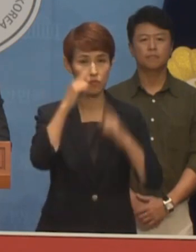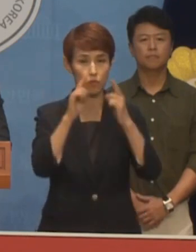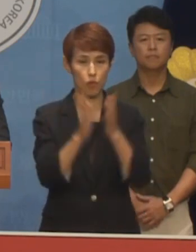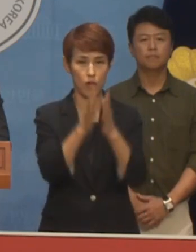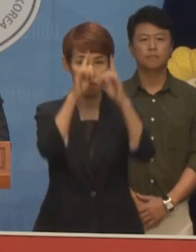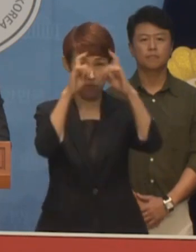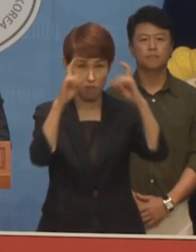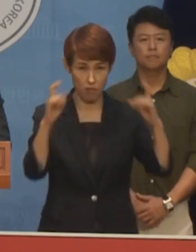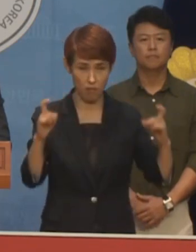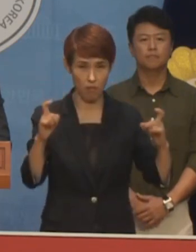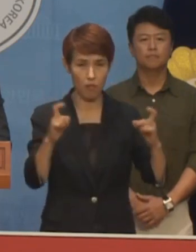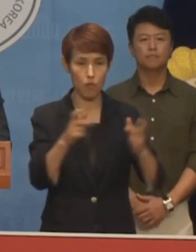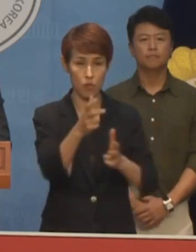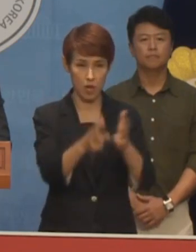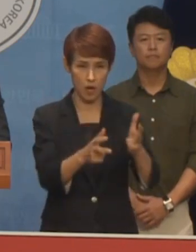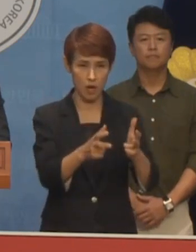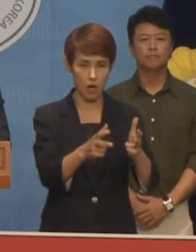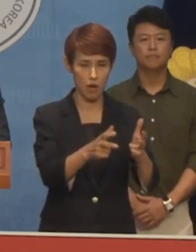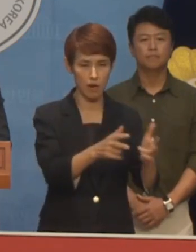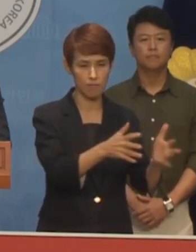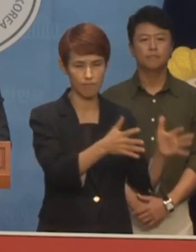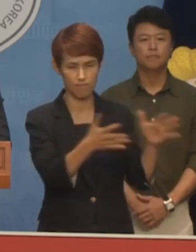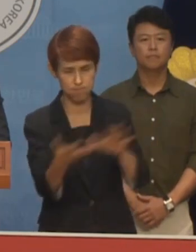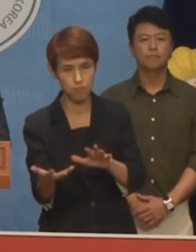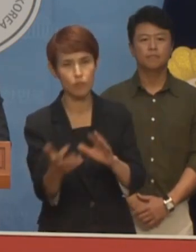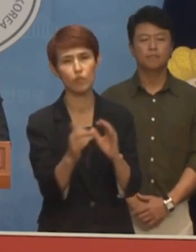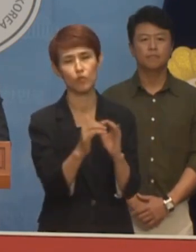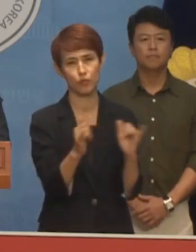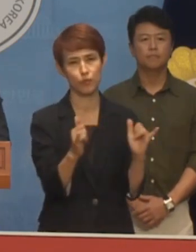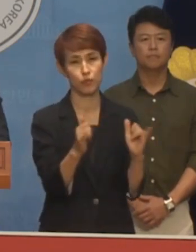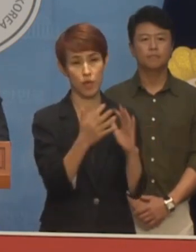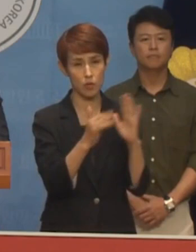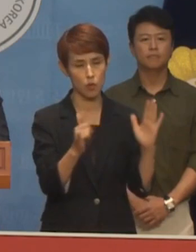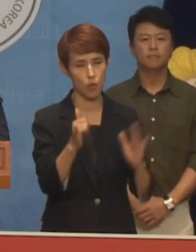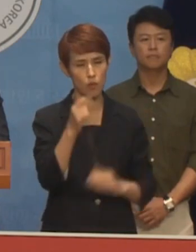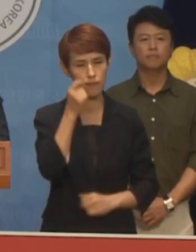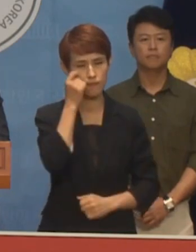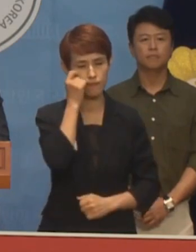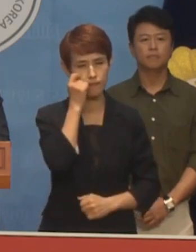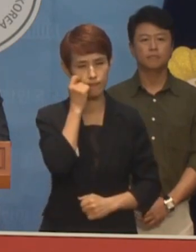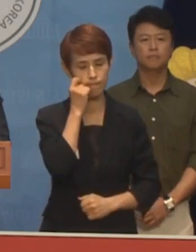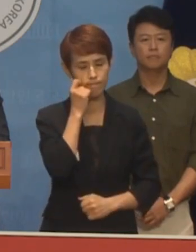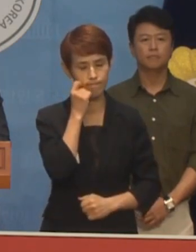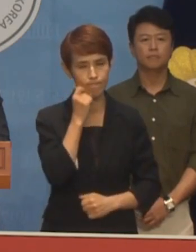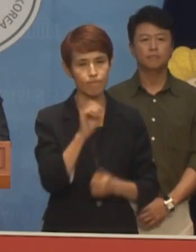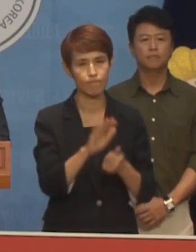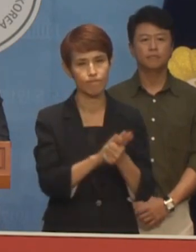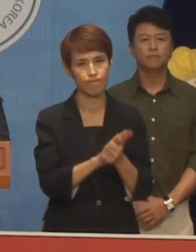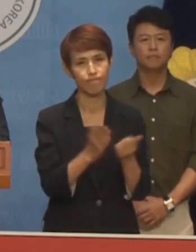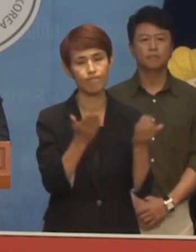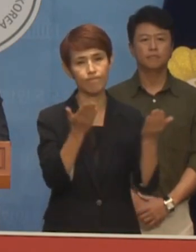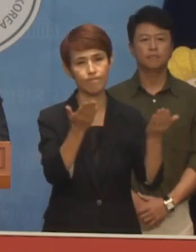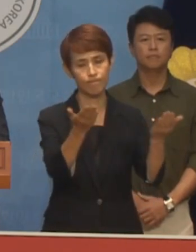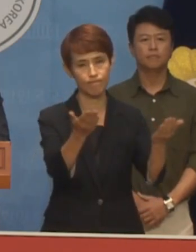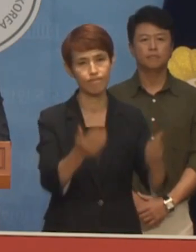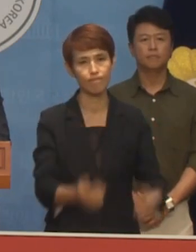유명을 달리하신 작업자분들과 유가족분들께 깊은 애도와 위로의 말씀을